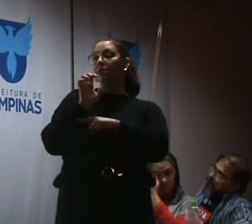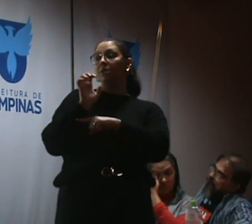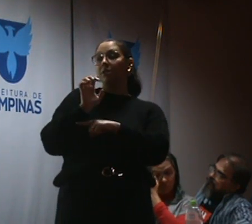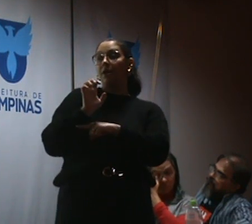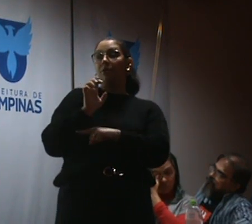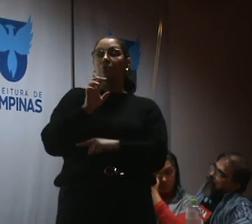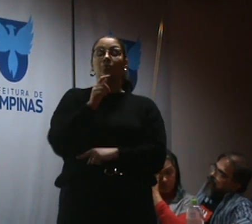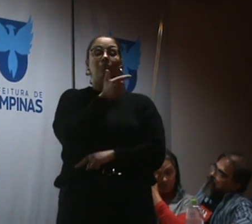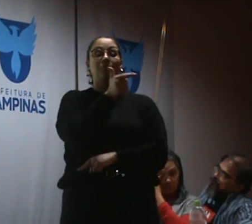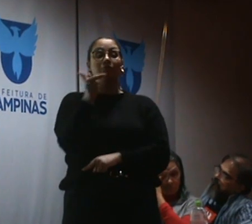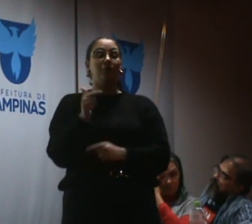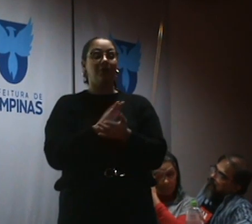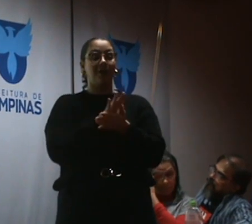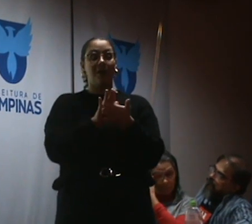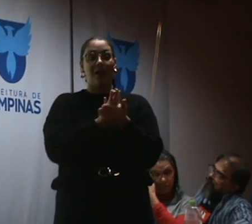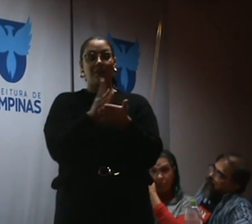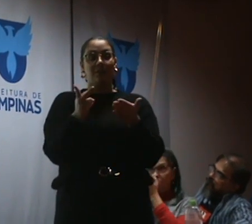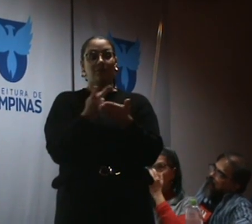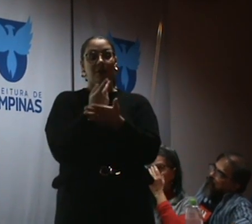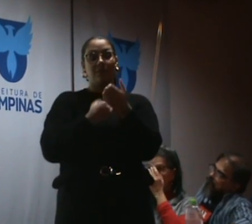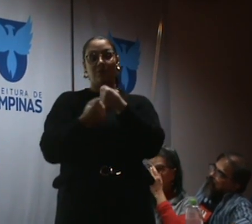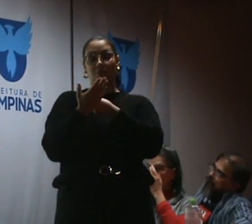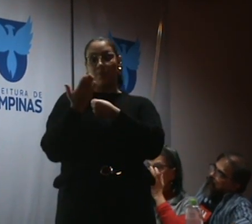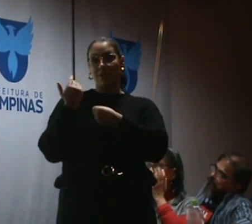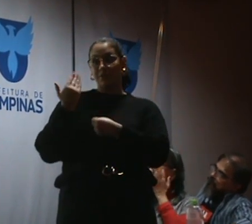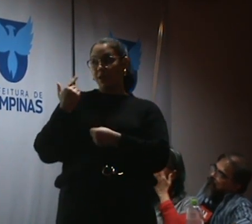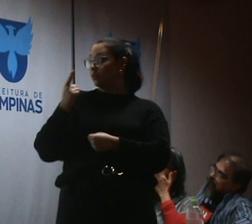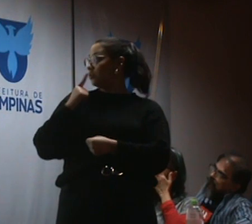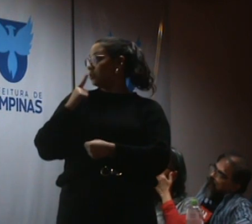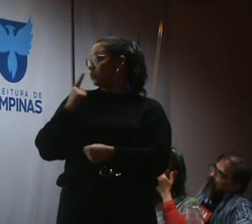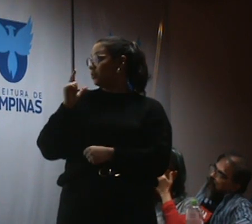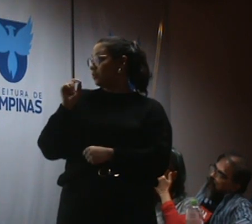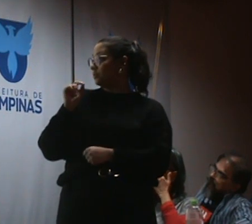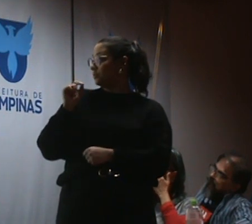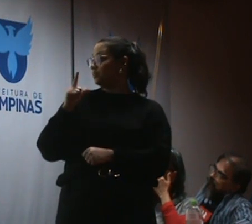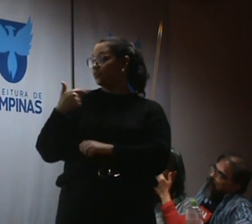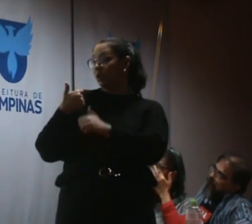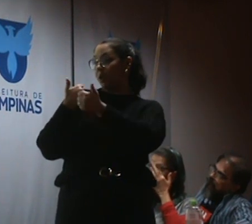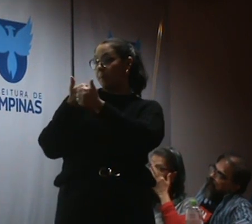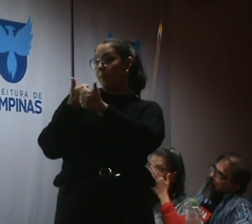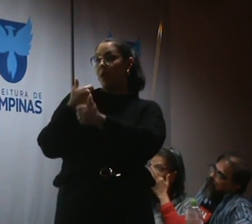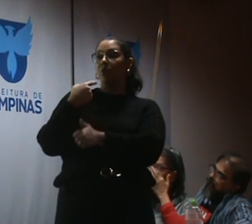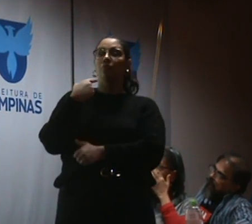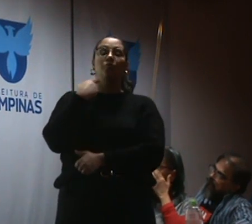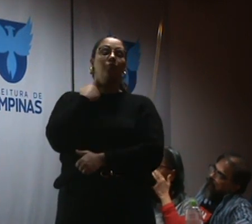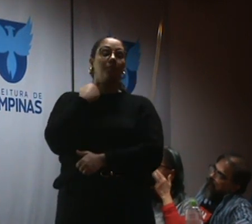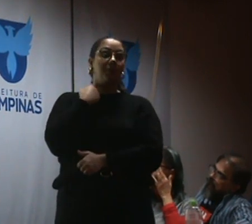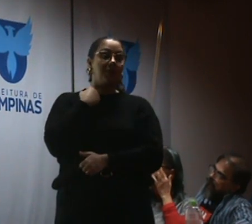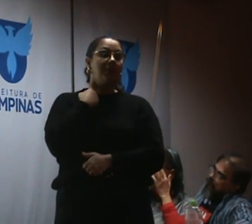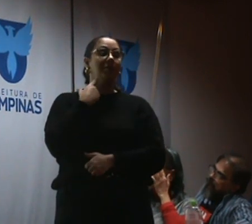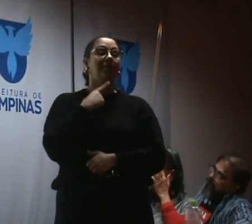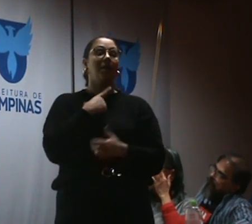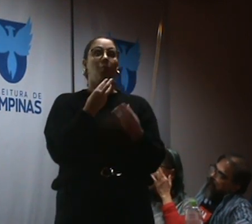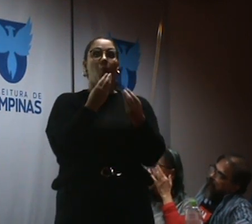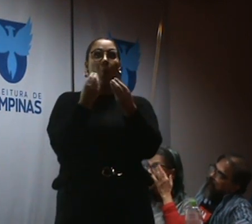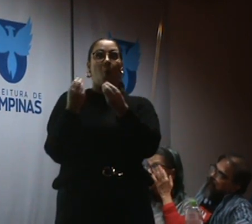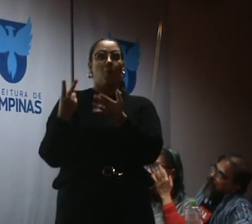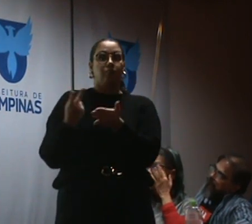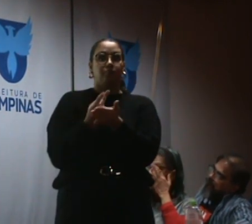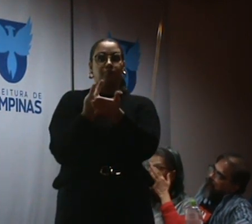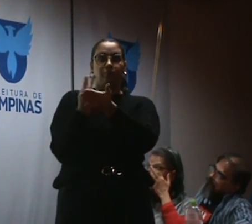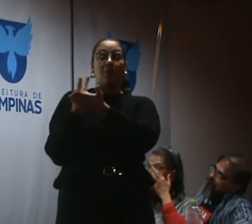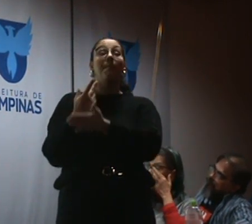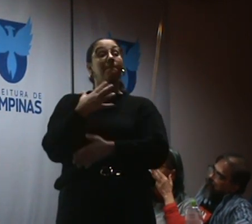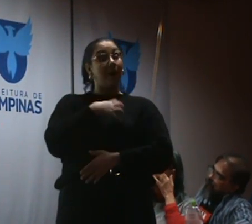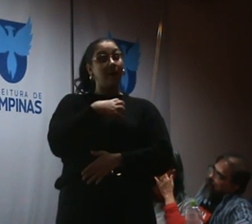que não tiveram tantos casos no ano passado. A gente está aqui, né, pertinho de Minas, que está com bastante caso. O ano passado a Bahia